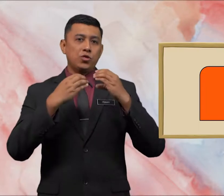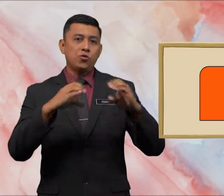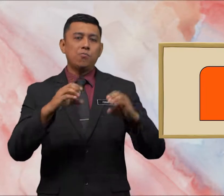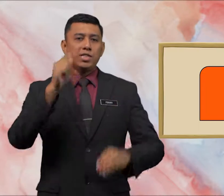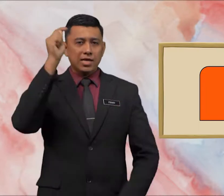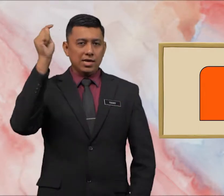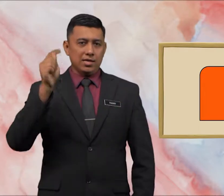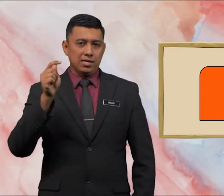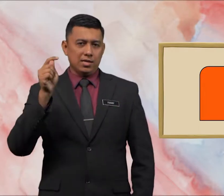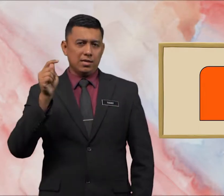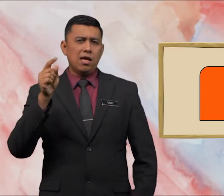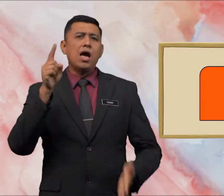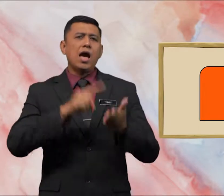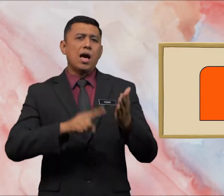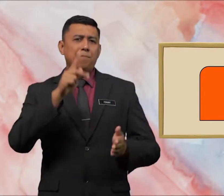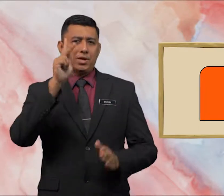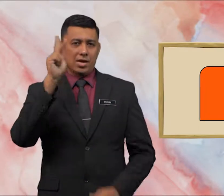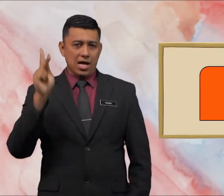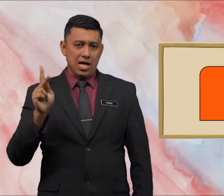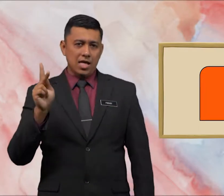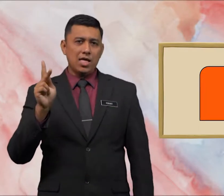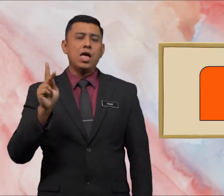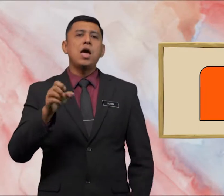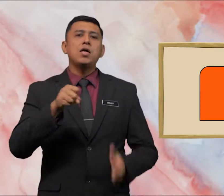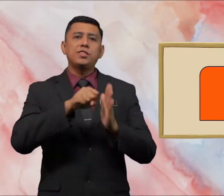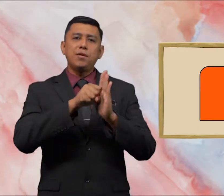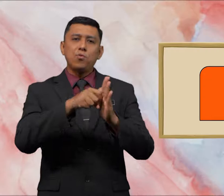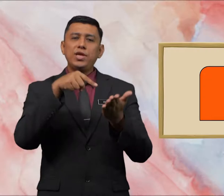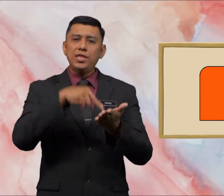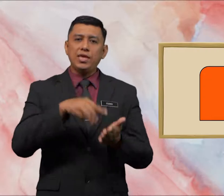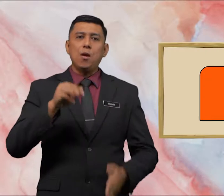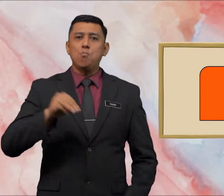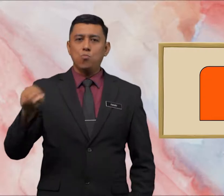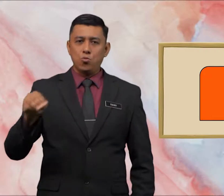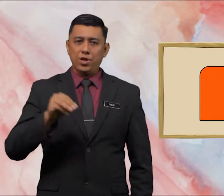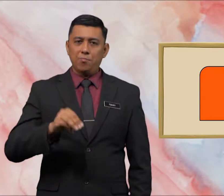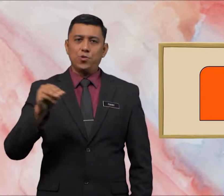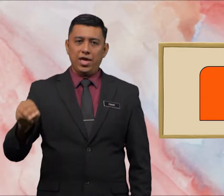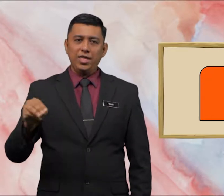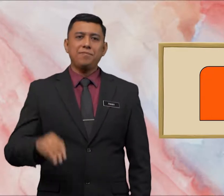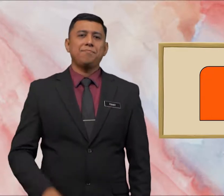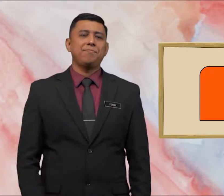Cuba teka. Apakah simbol ini, murid-murid?